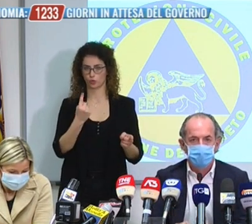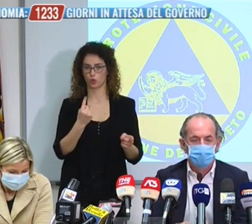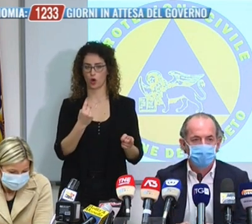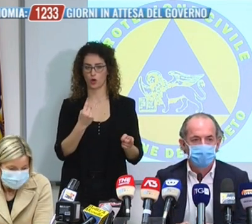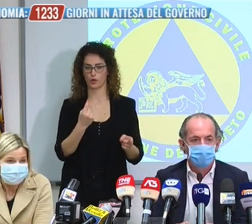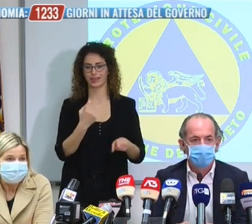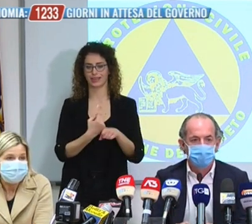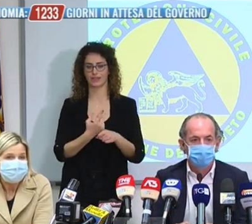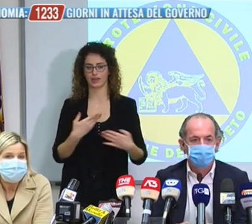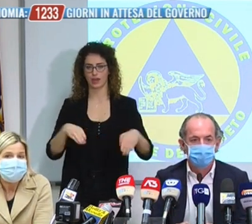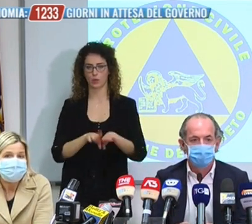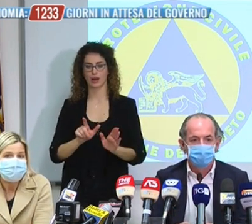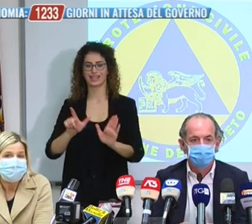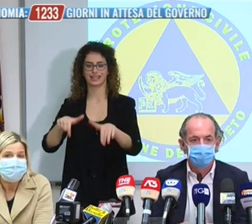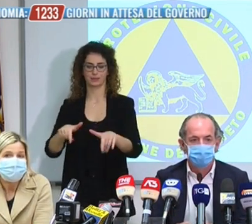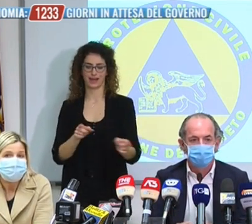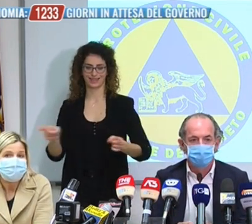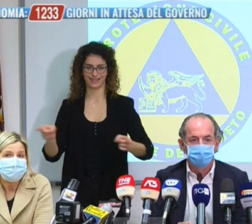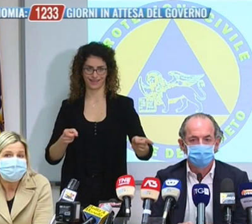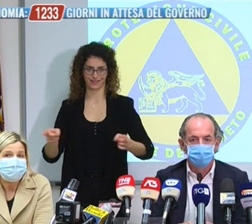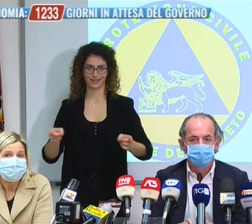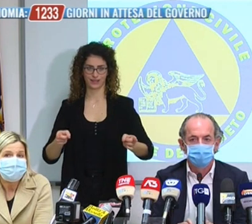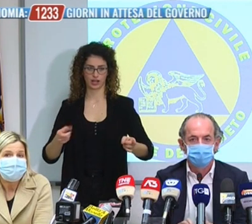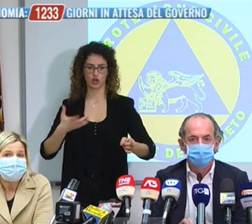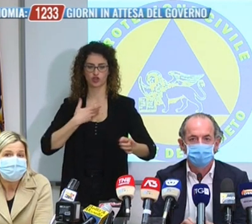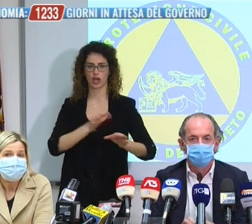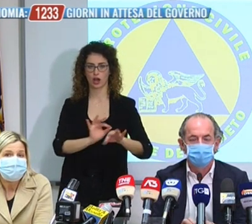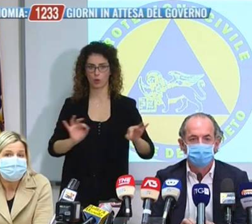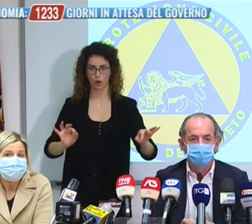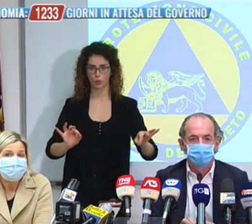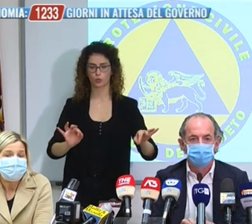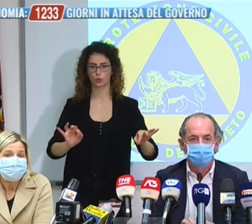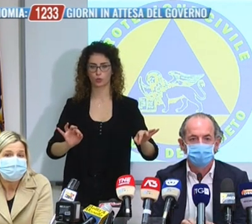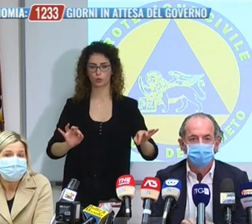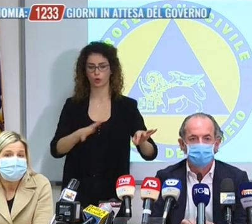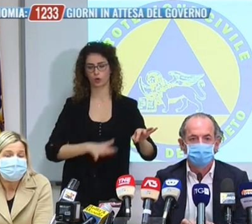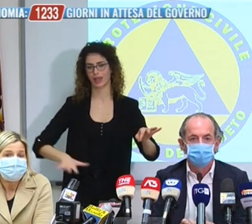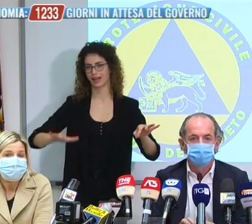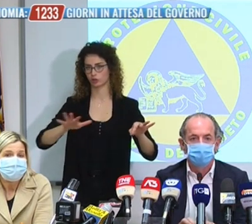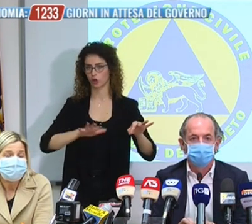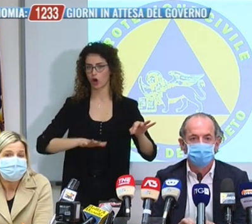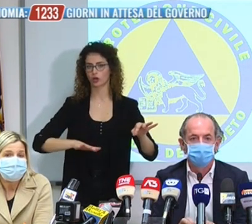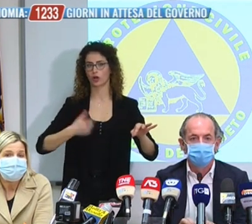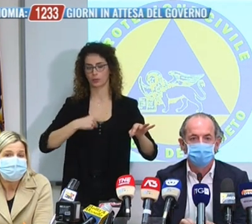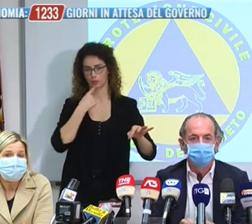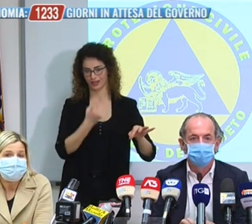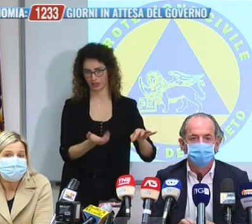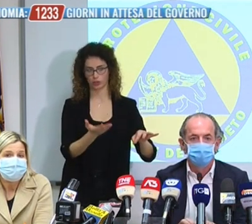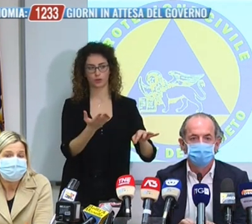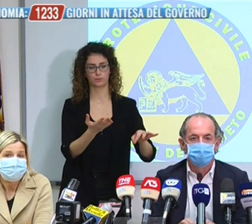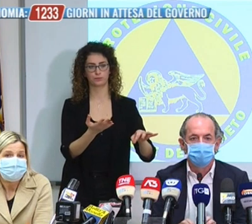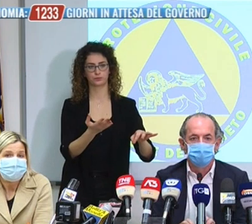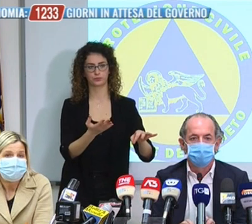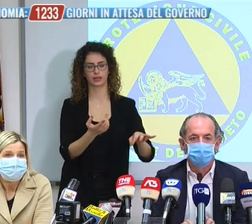entro questa settimana. Quindi c'erano ancora degli operatori del territorio, soprattutto come ha detto lei, che